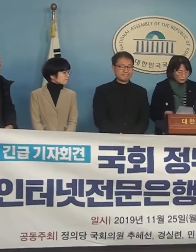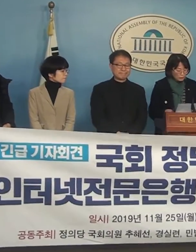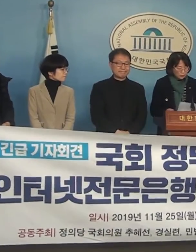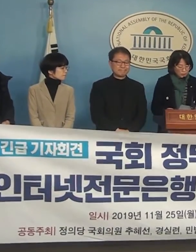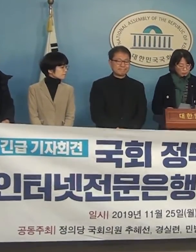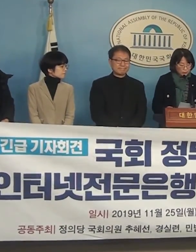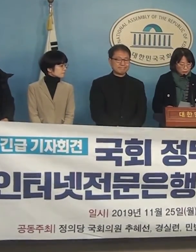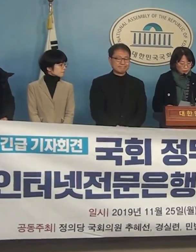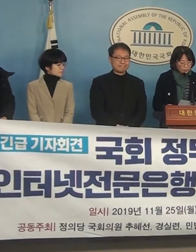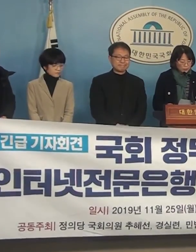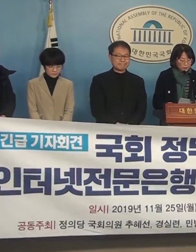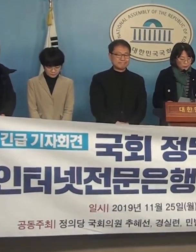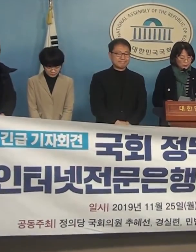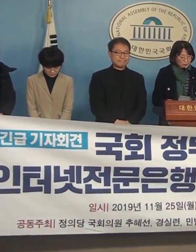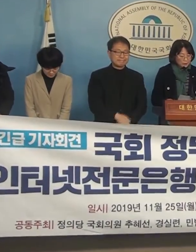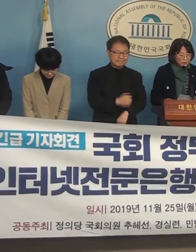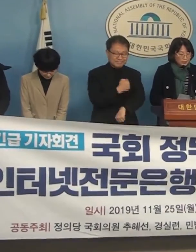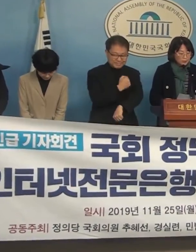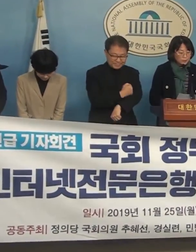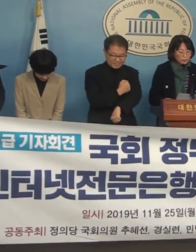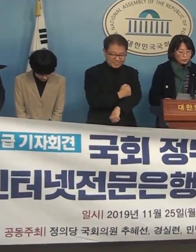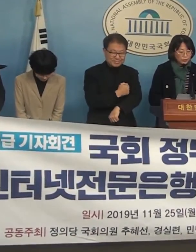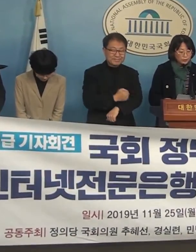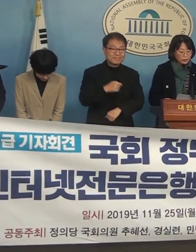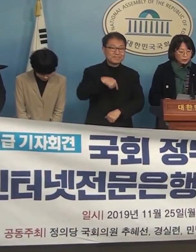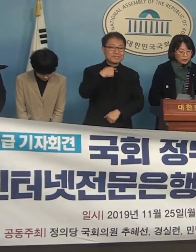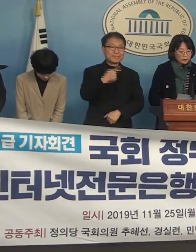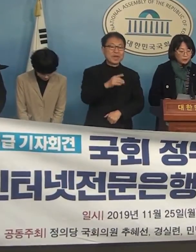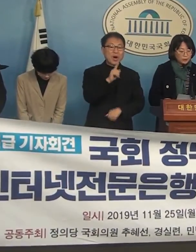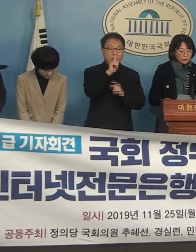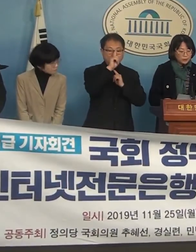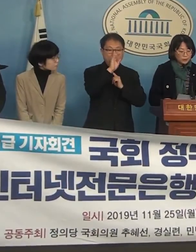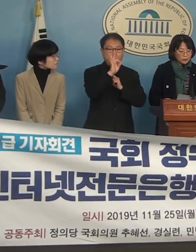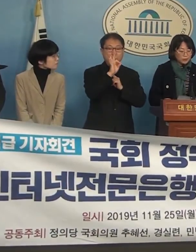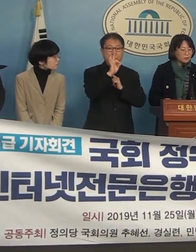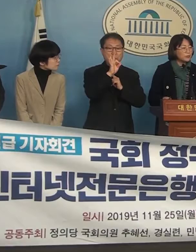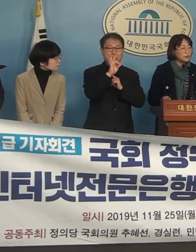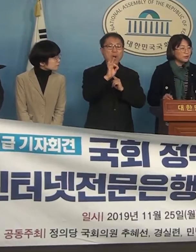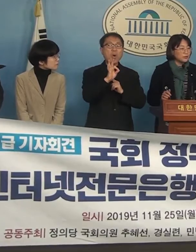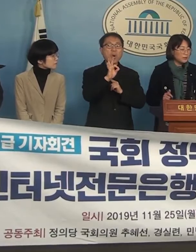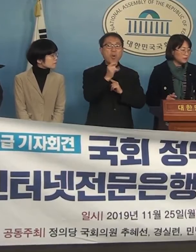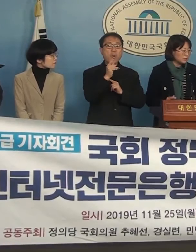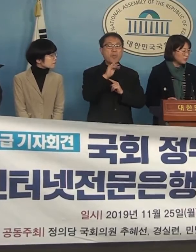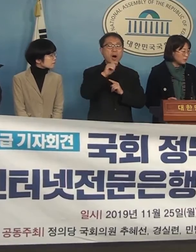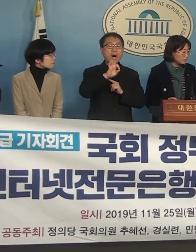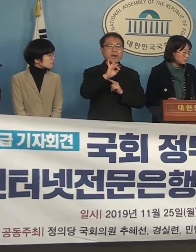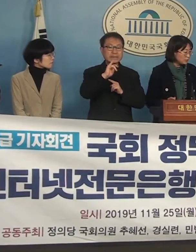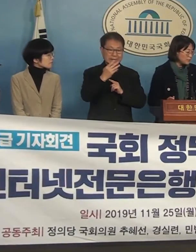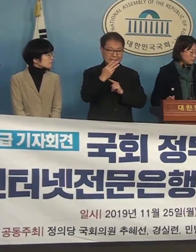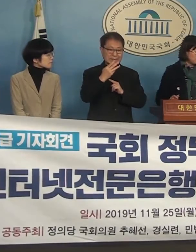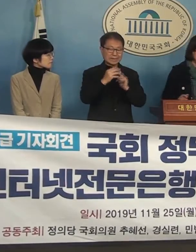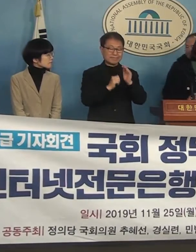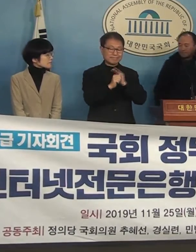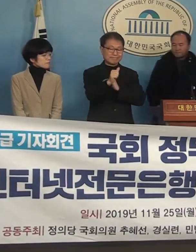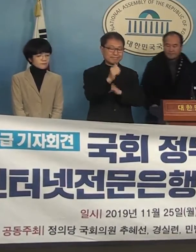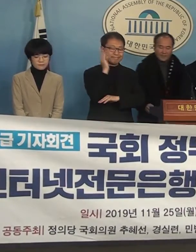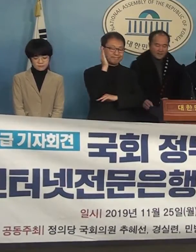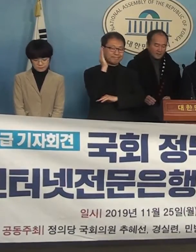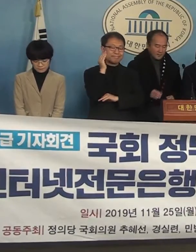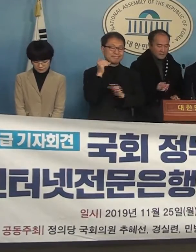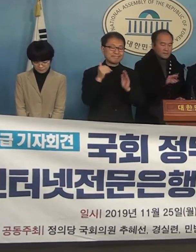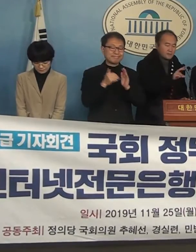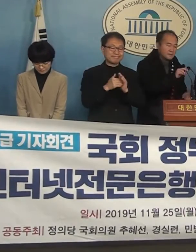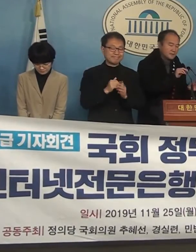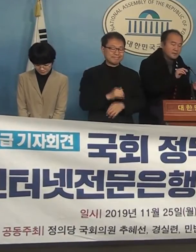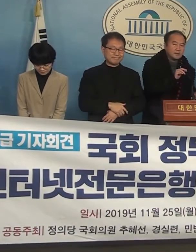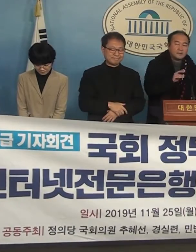네, 수고하셨습니다. 다음으로 오병일 진보네트워크센터 대표 말씀 듣겠습니다.